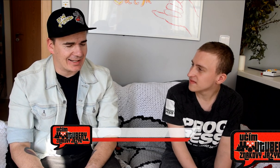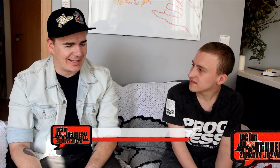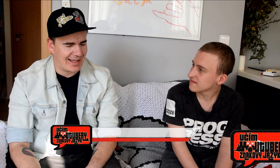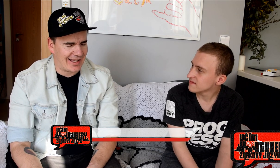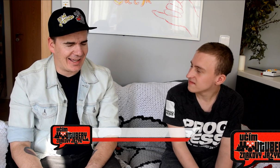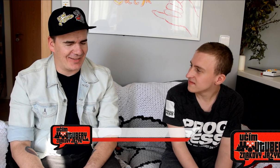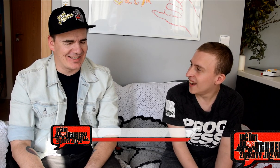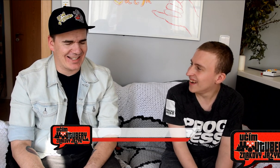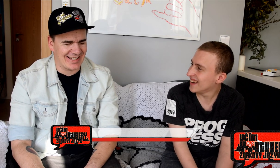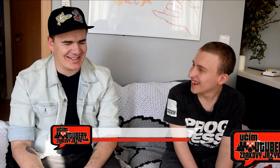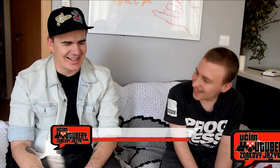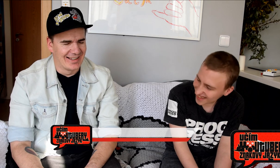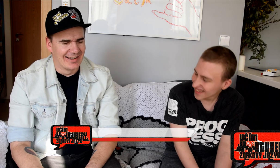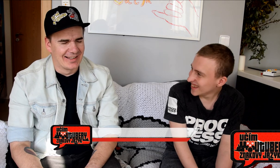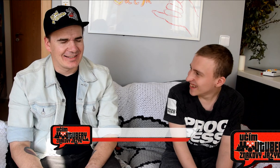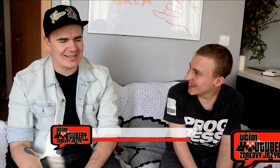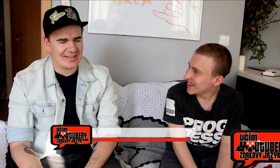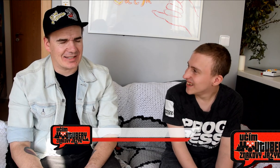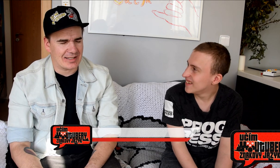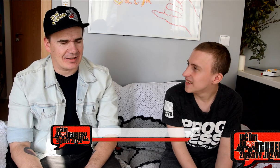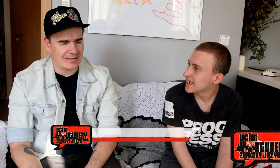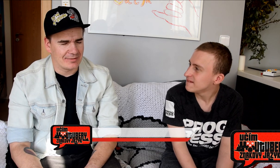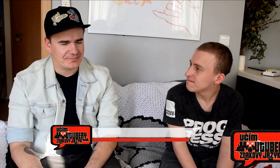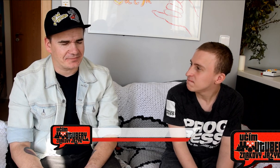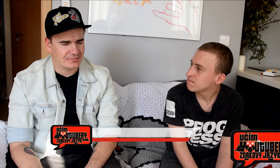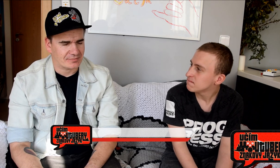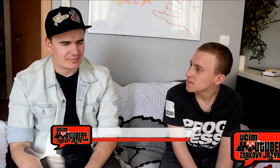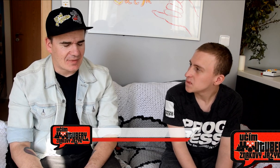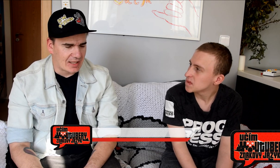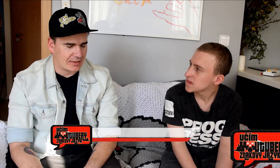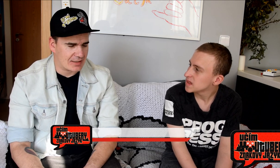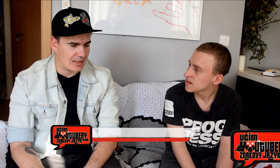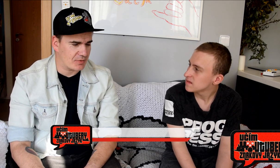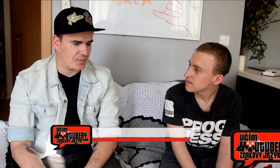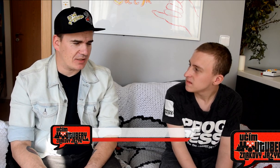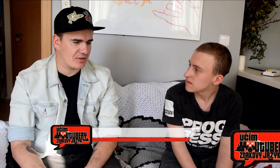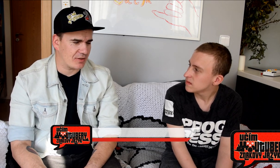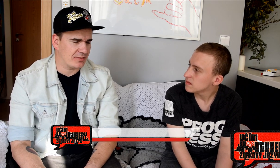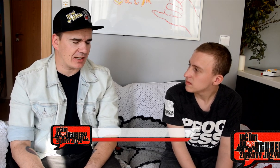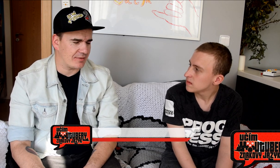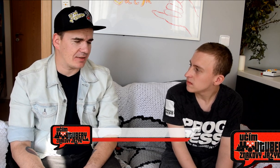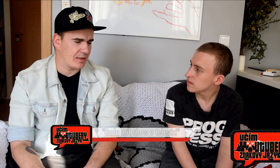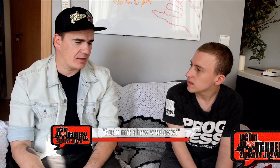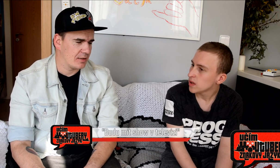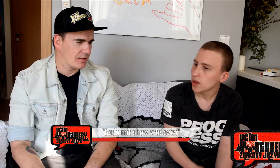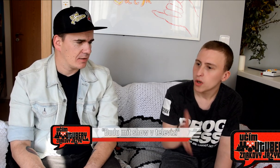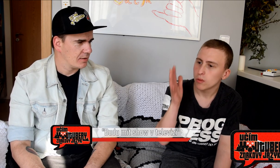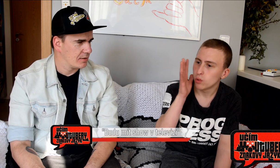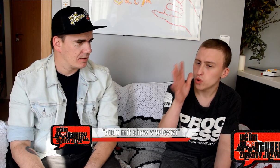Jak se řekne, něco těžký, no. Jak se řekne, budu mít show v televizi.